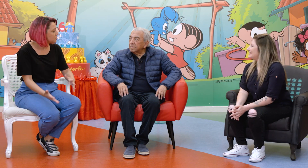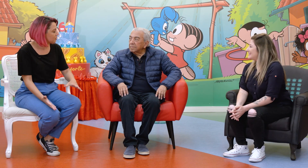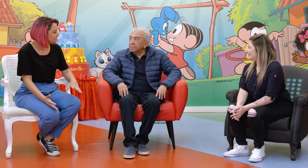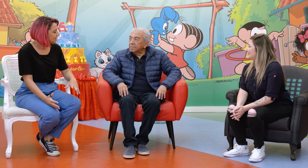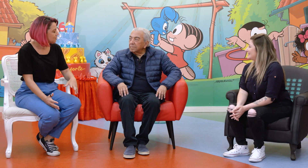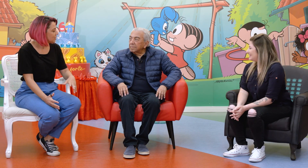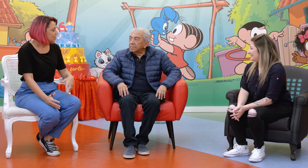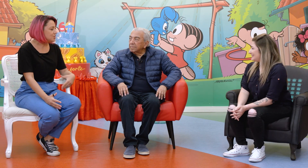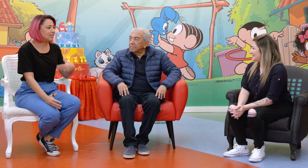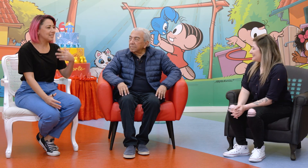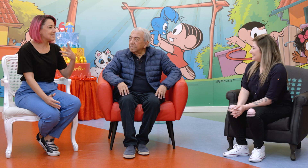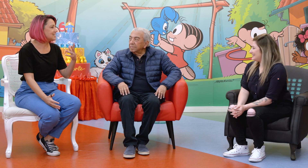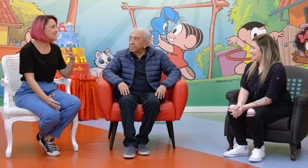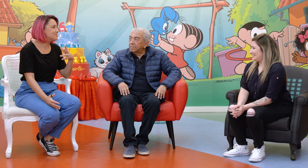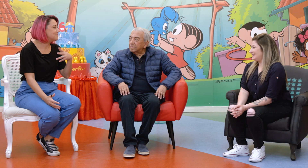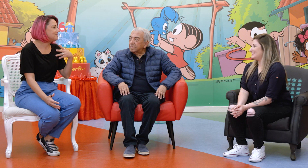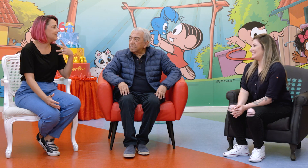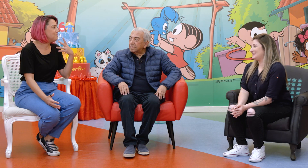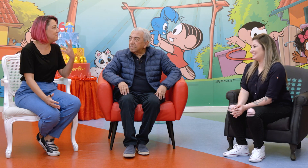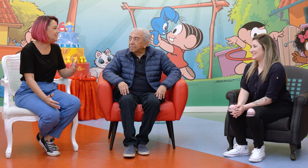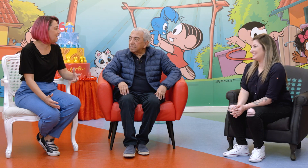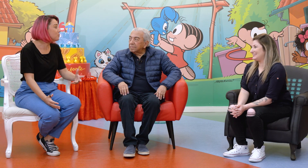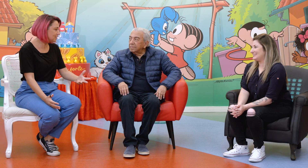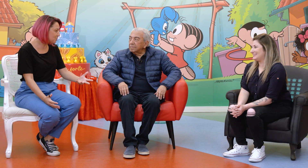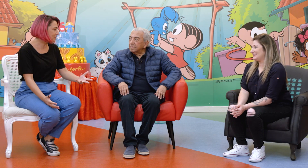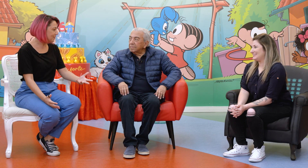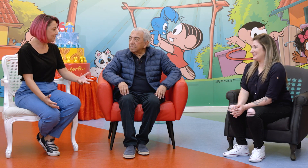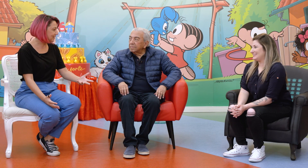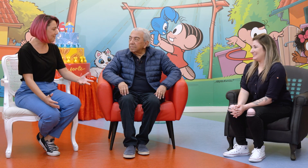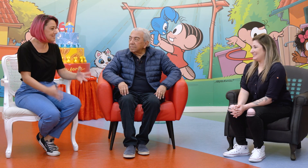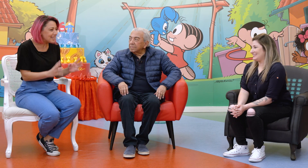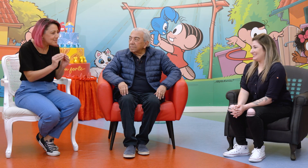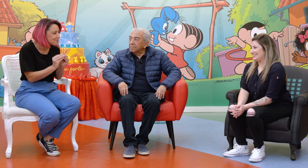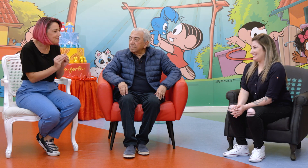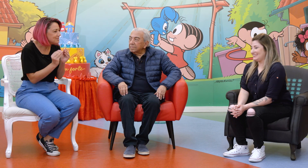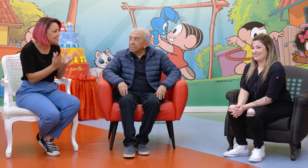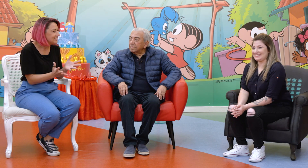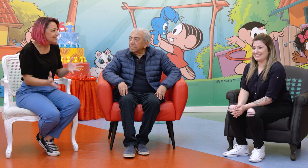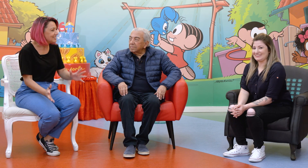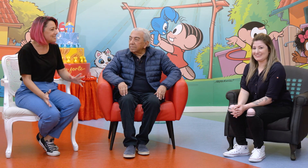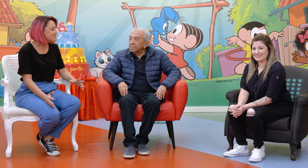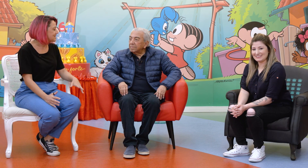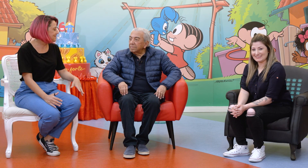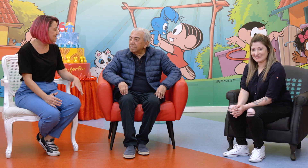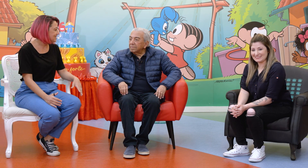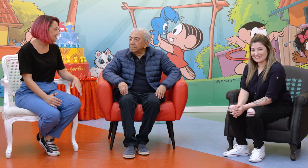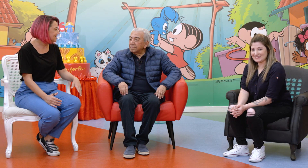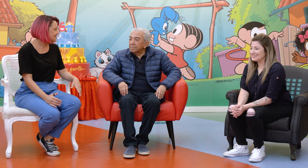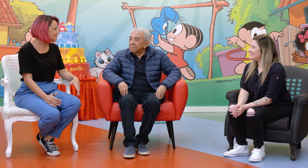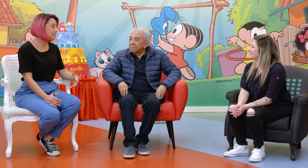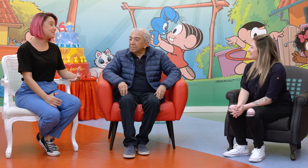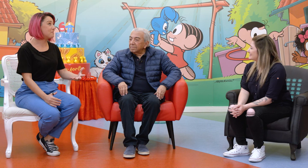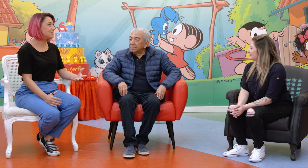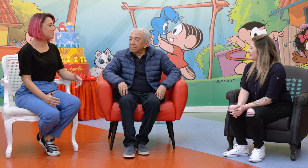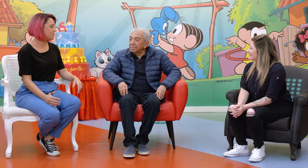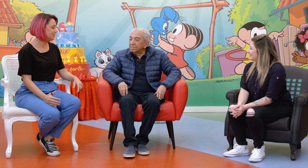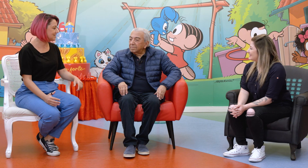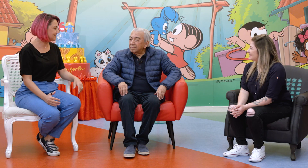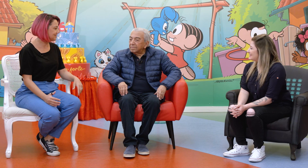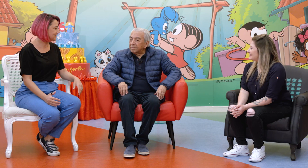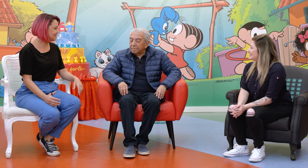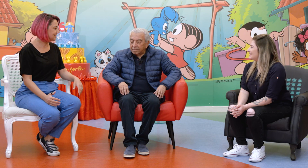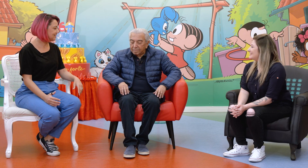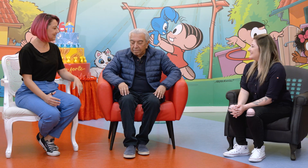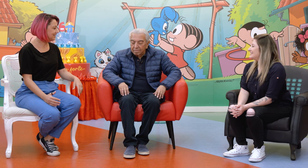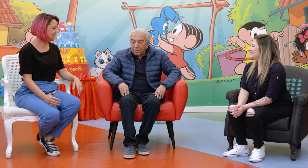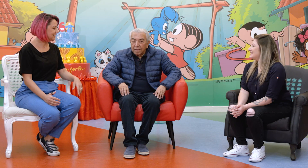agora, todo esse processo de criação, enfim, é muita história para contar, mas em resumo, o que você tem para dizer pra gente sobre esse momento de